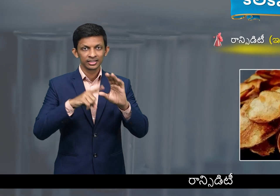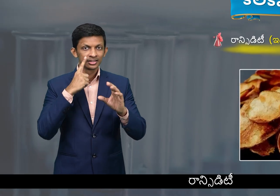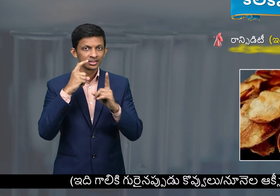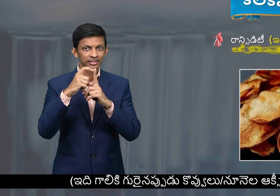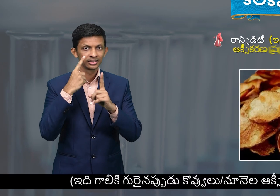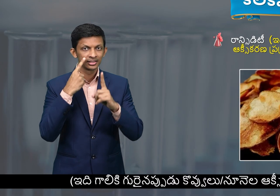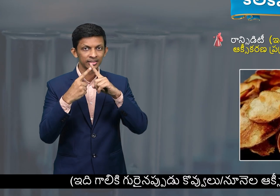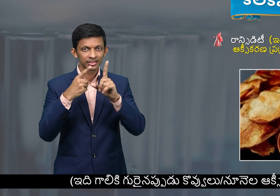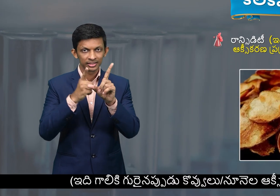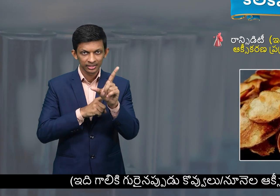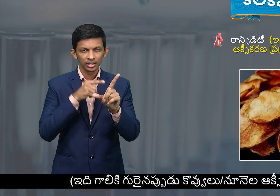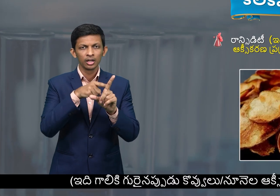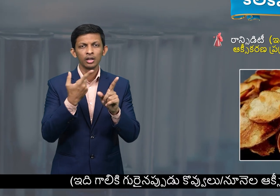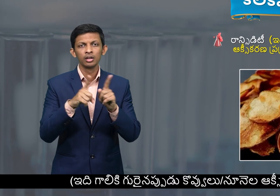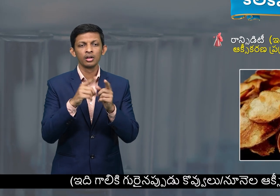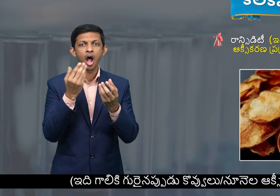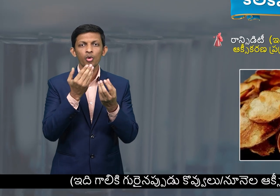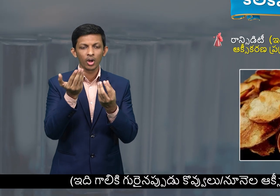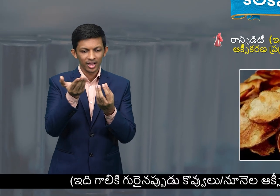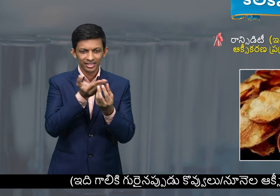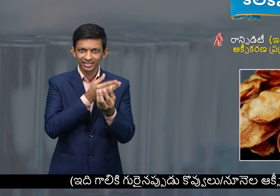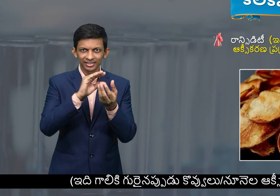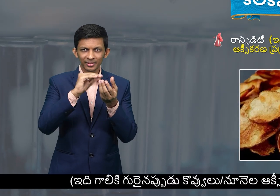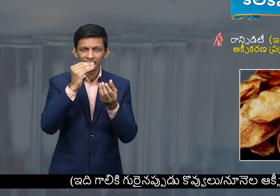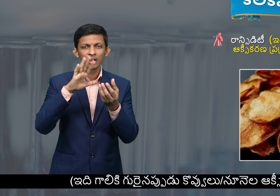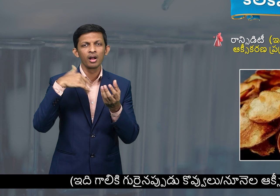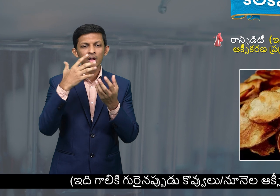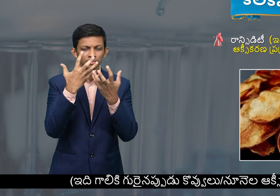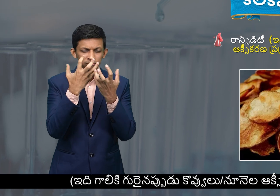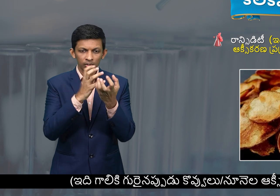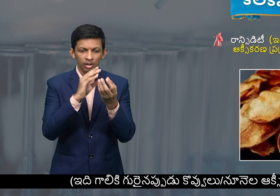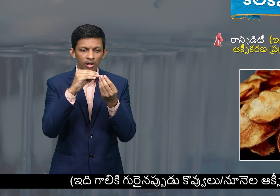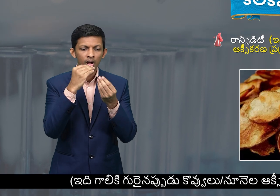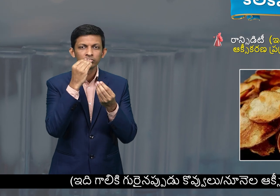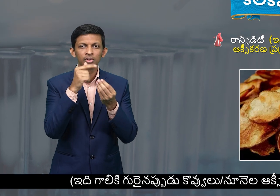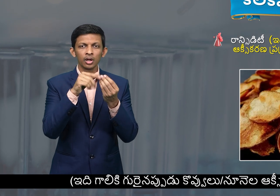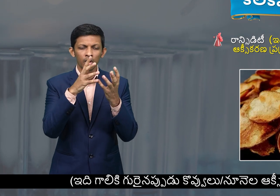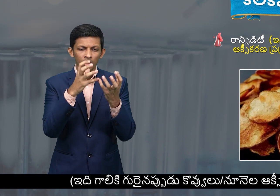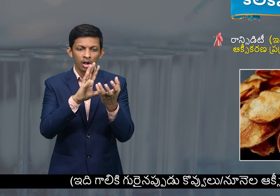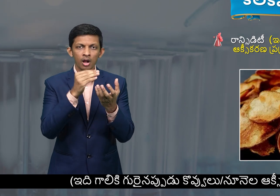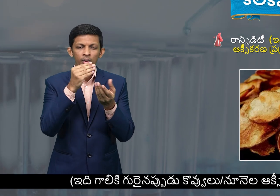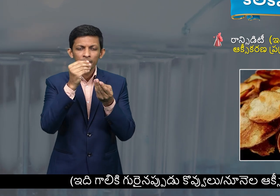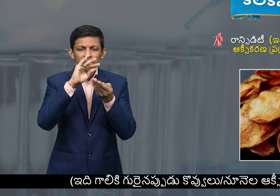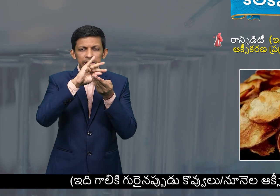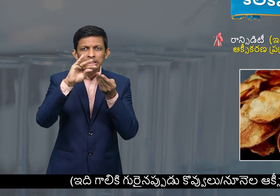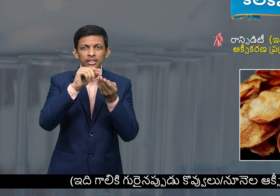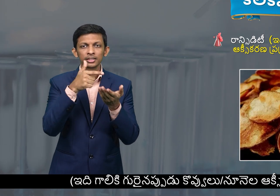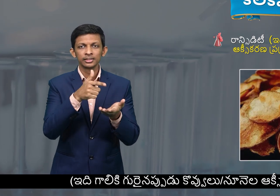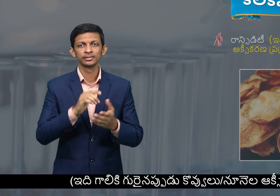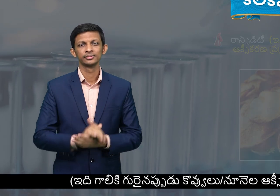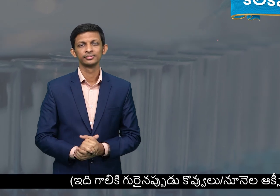ర్యాన్సిడిటీ, ఇది గాలికి గురైనప్పుడు కొవ్వులు లేదా నూనెల ఆక్సీకరణ ప్రక్రియ.